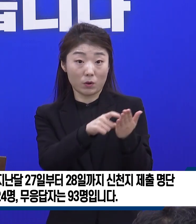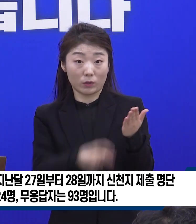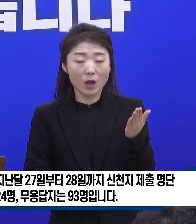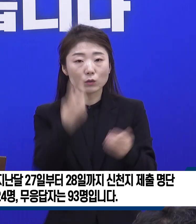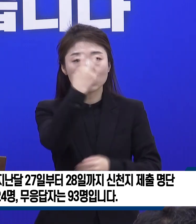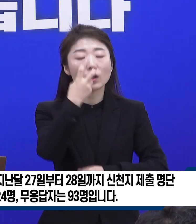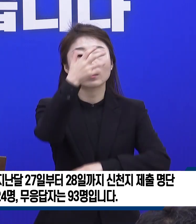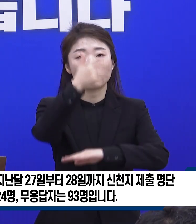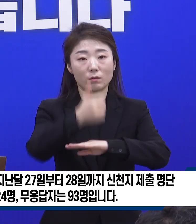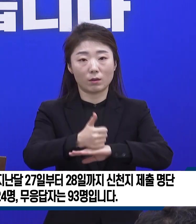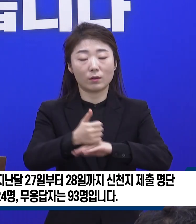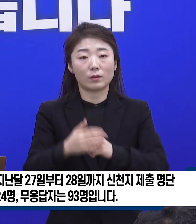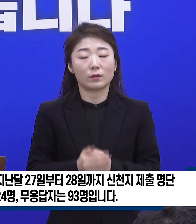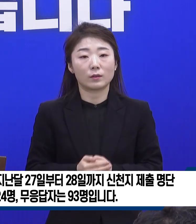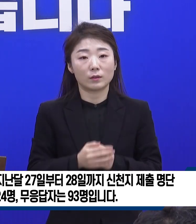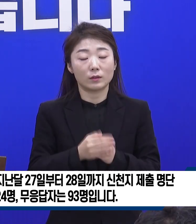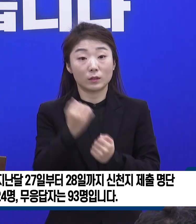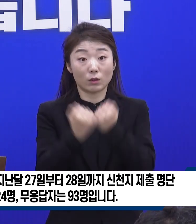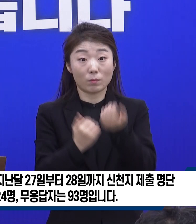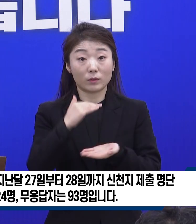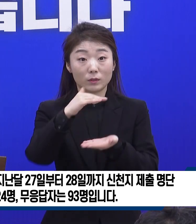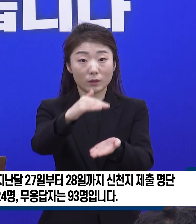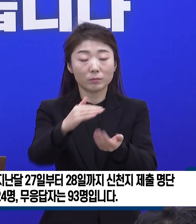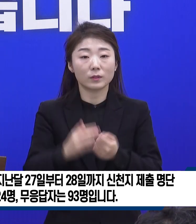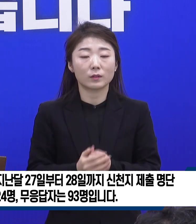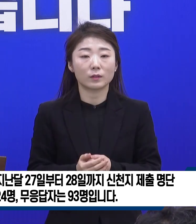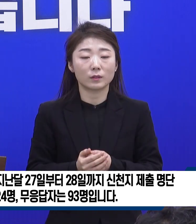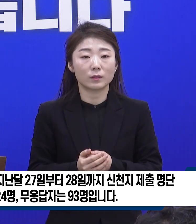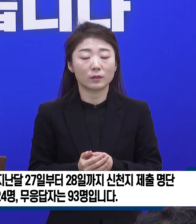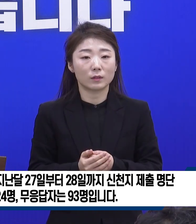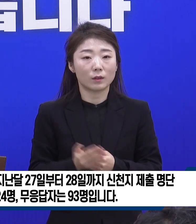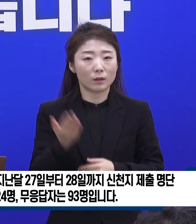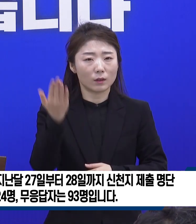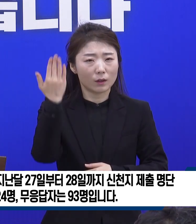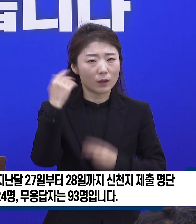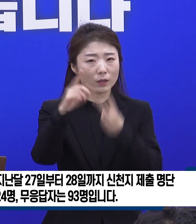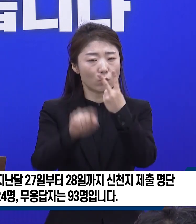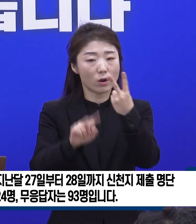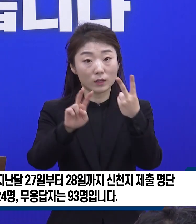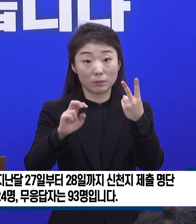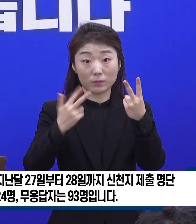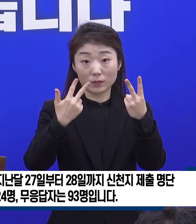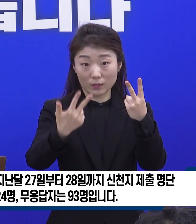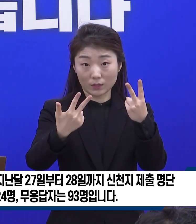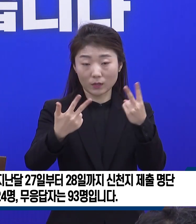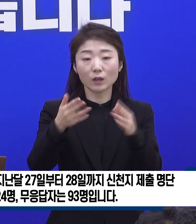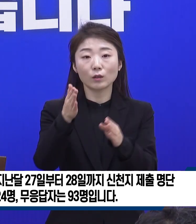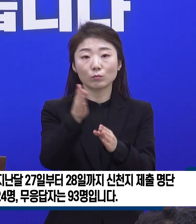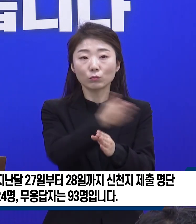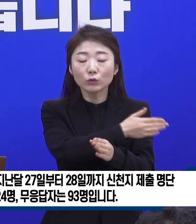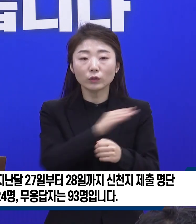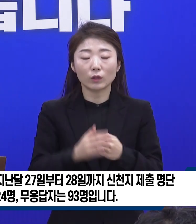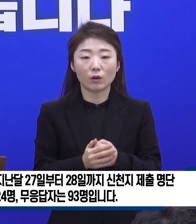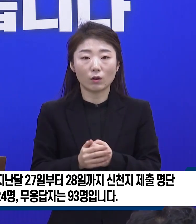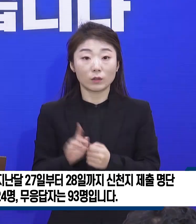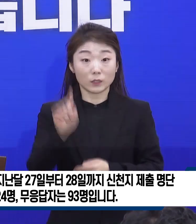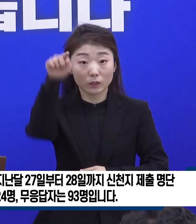말씀드리겠습니다. 지난달 2월 27일부터 조사된 신천지